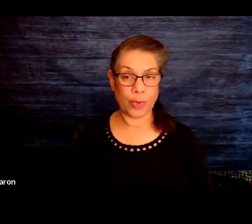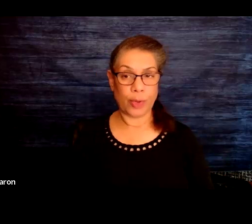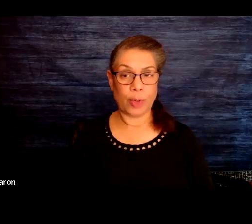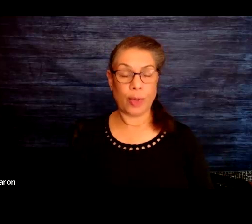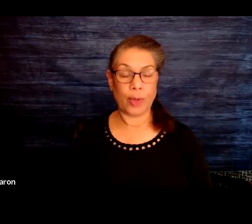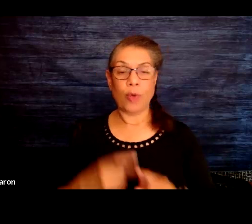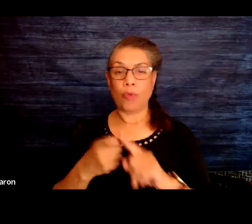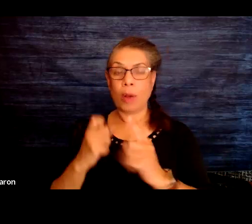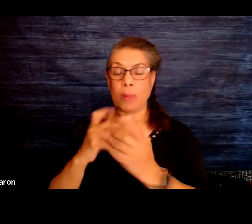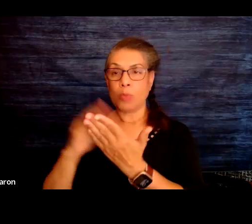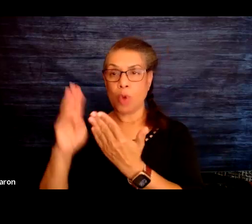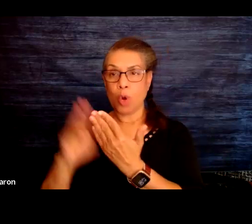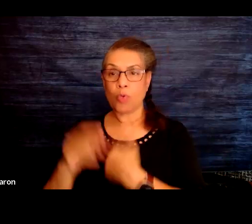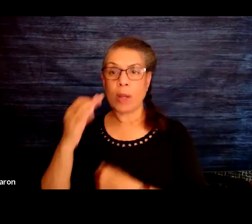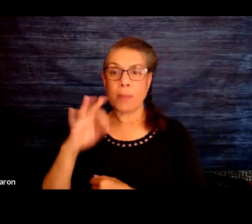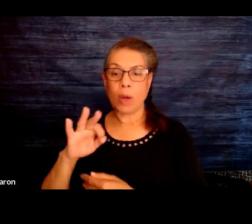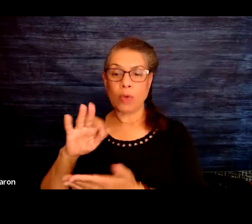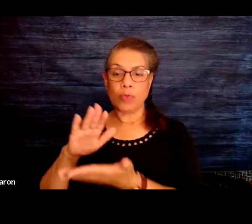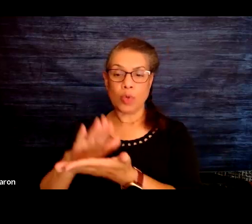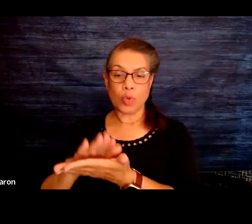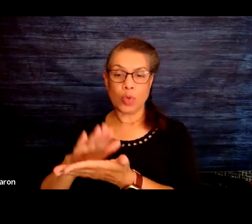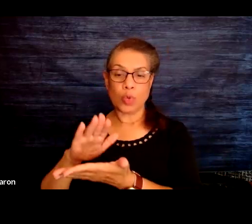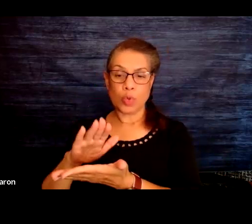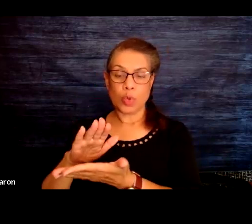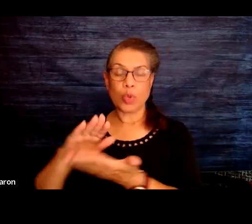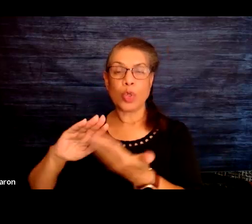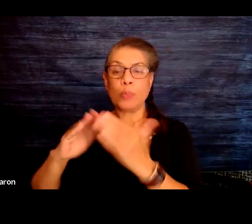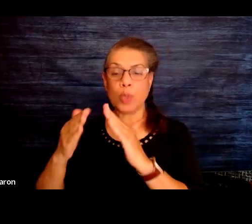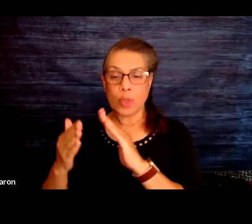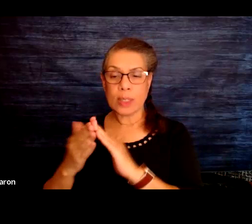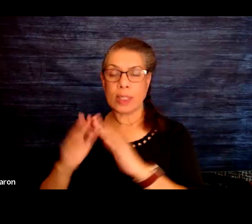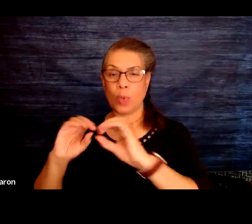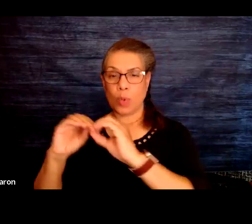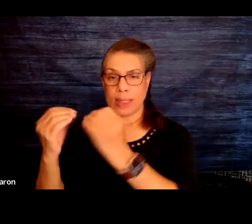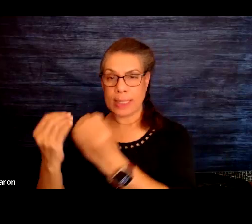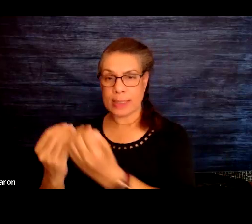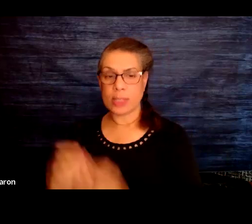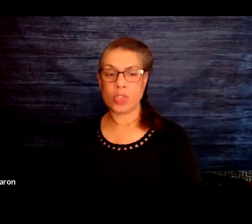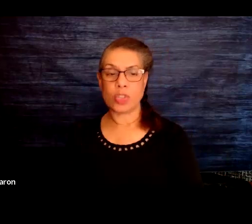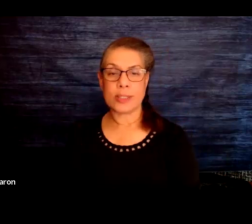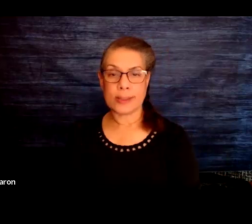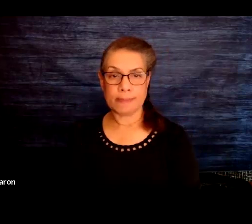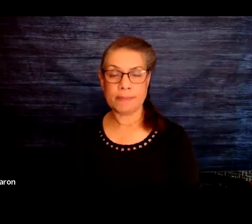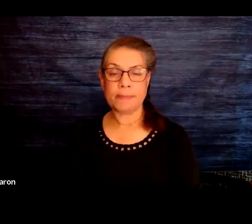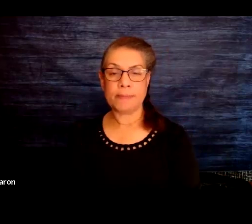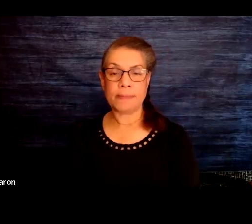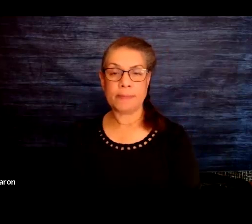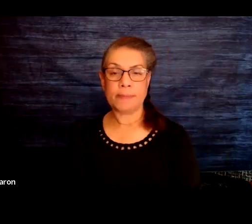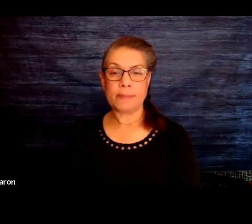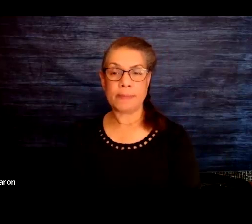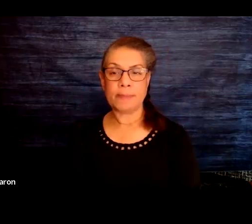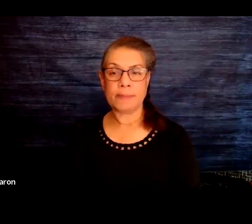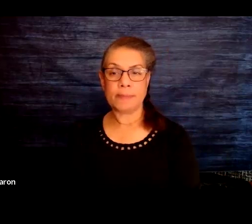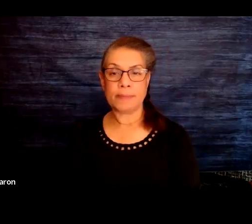of the program of school organizations, community organizations. Que es una organización de desarrollo juvenil fuera de